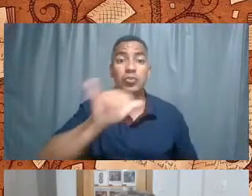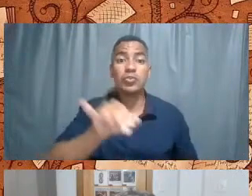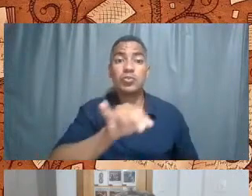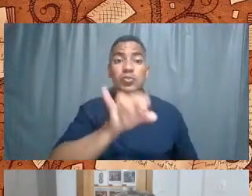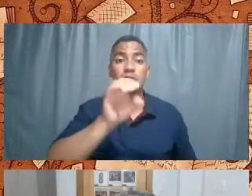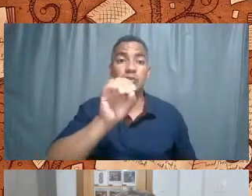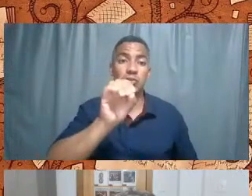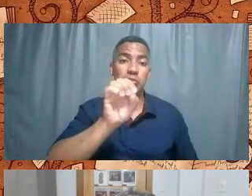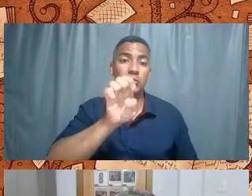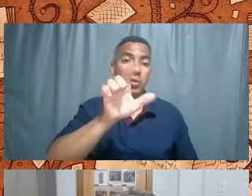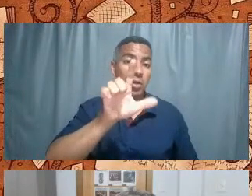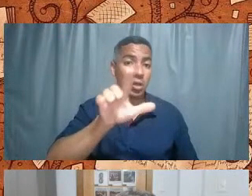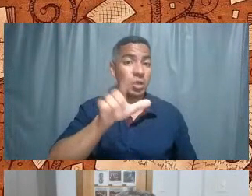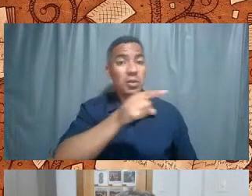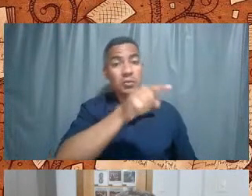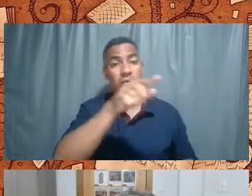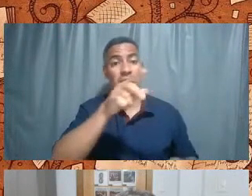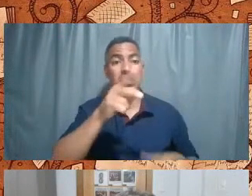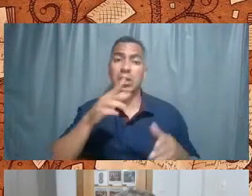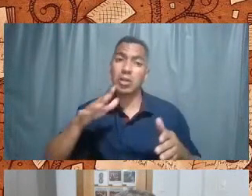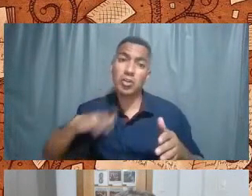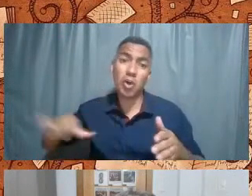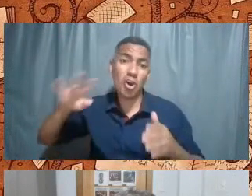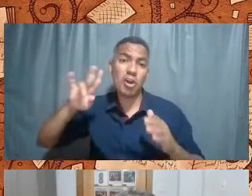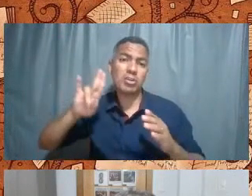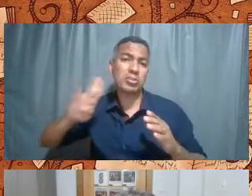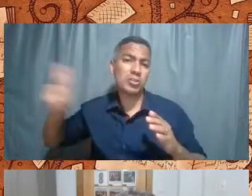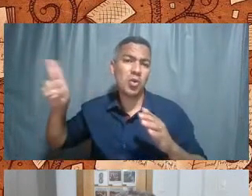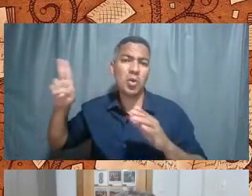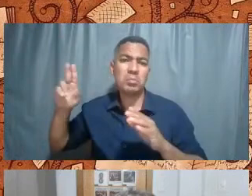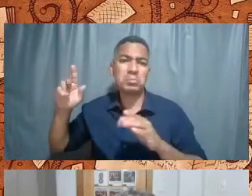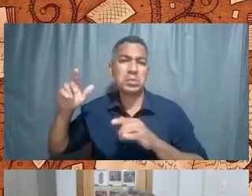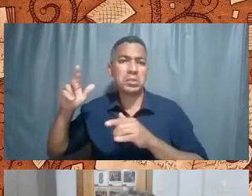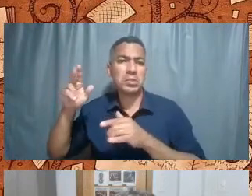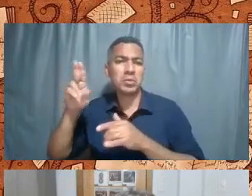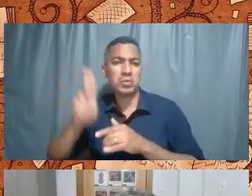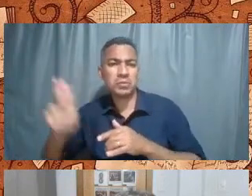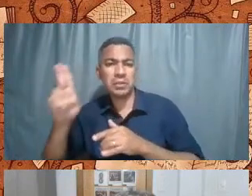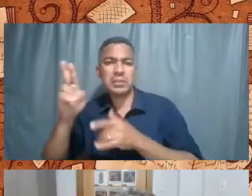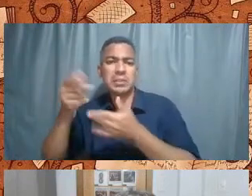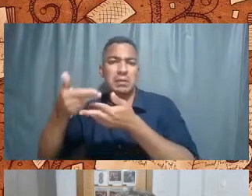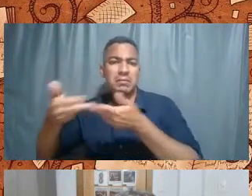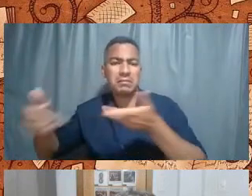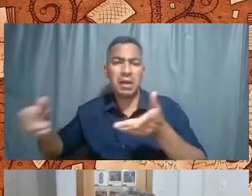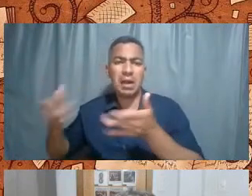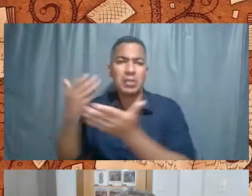das instituições, né, que nós estamos aqui representando. Acho que